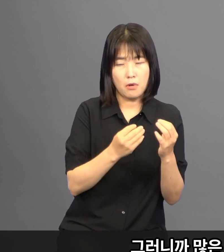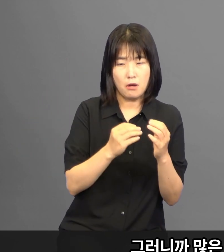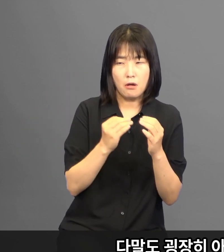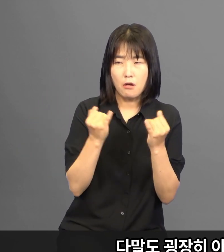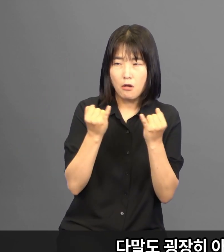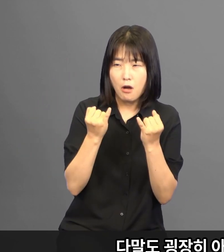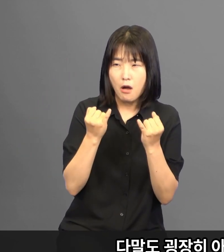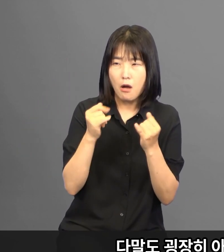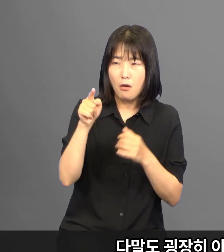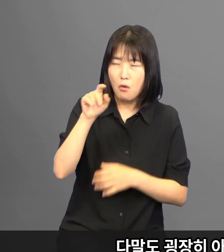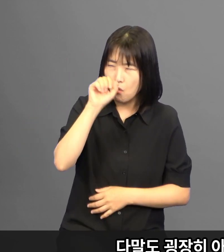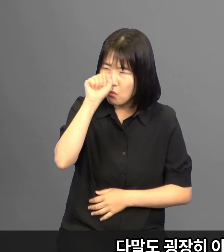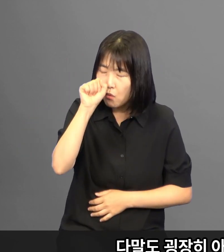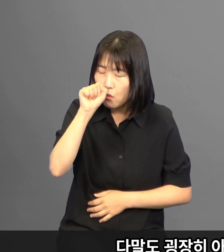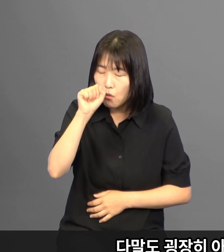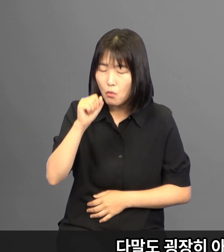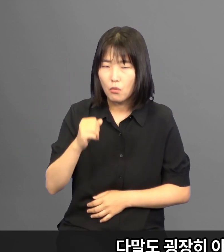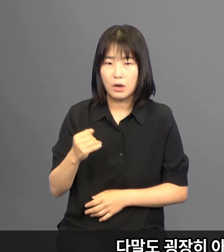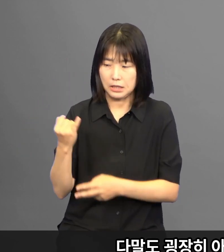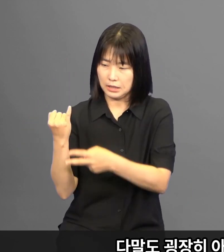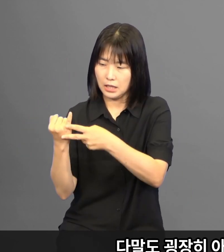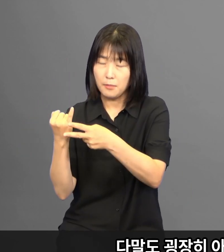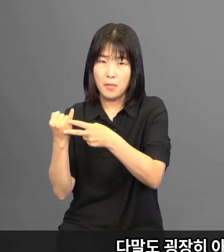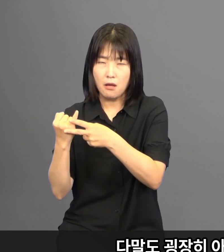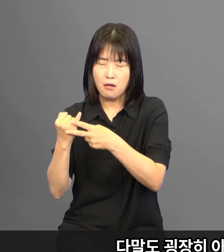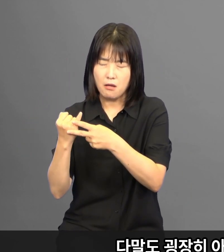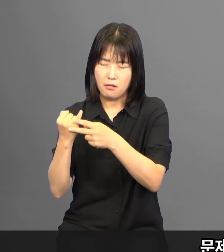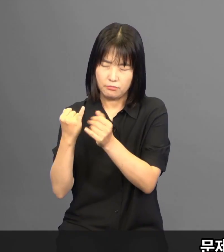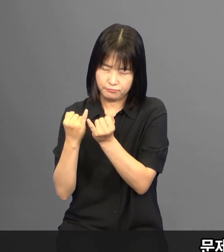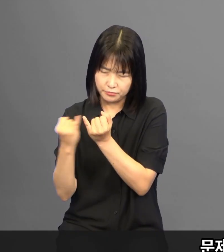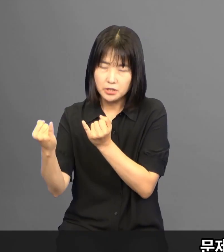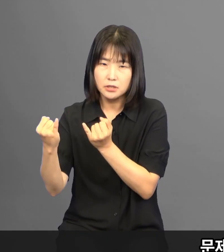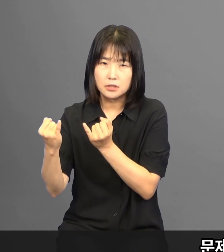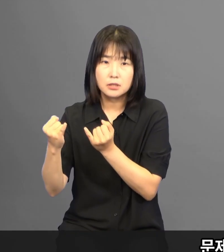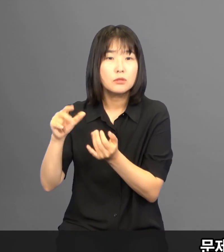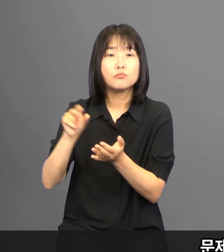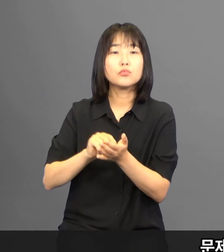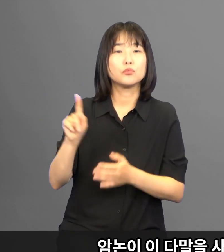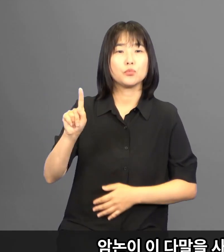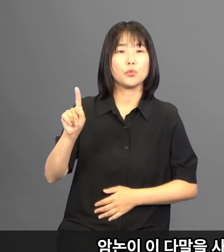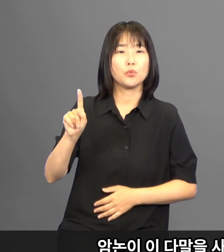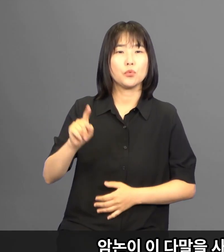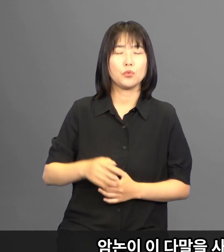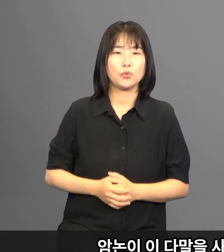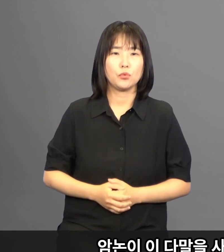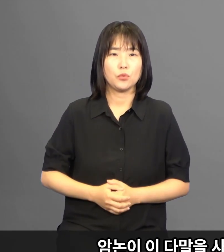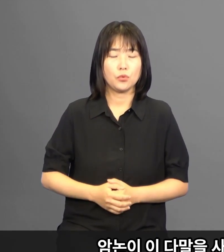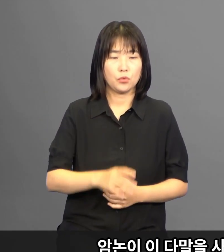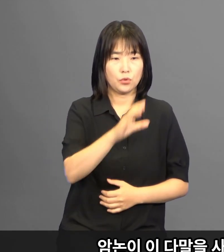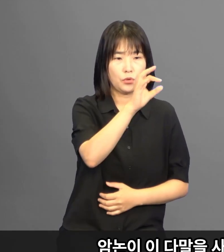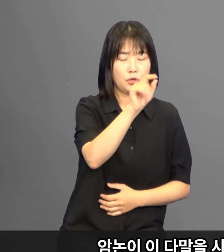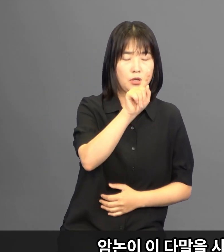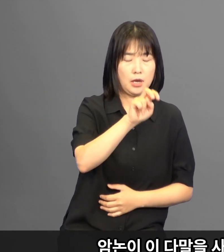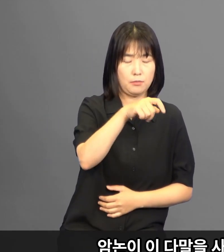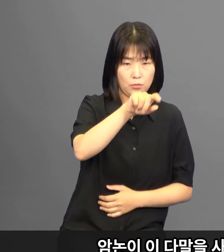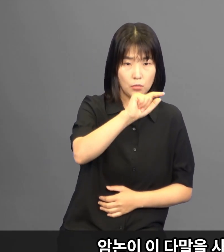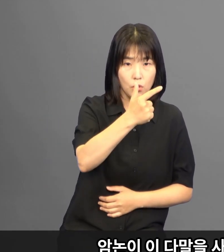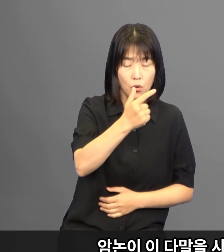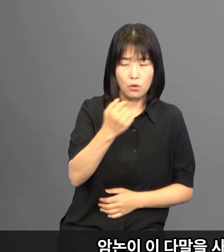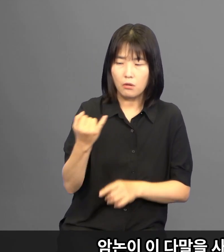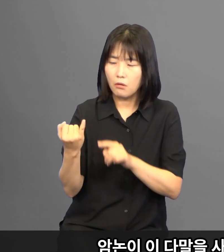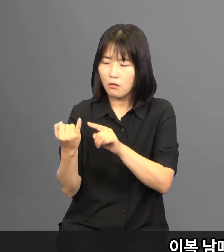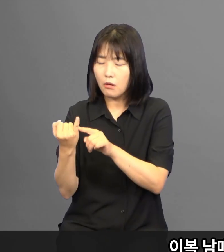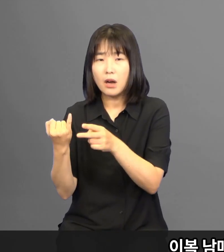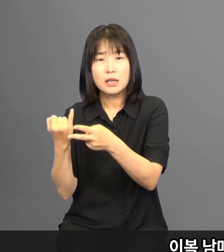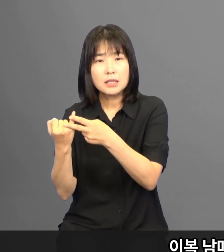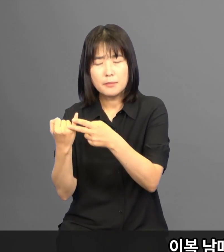좋아했었죠. 다말도 굉장히 아름다운 여인이었습니다. 이제 문제는 뭐냐면 암논이 이 다말을 사랑하기 시작했다는